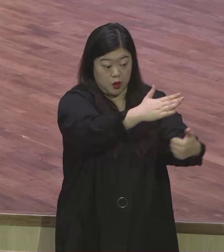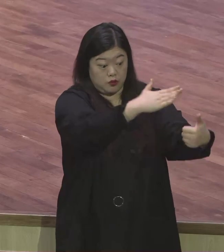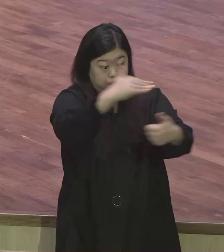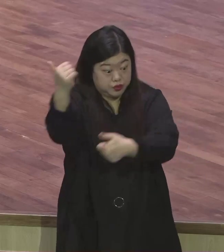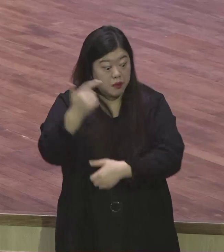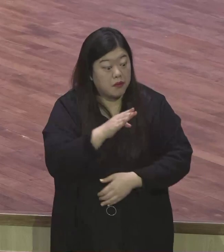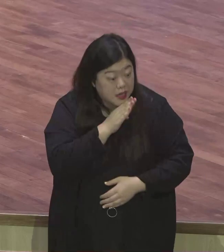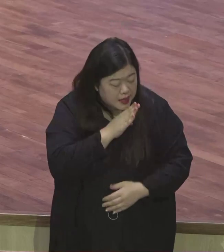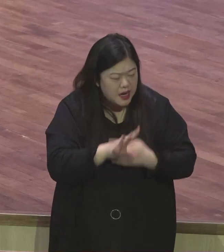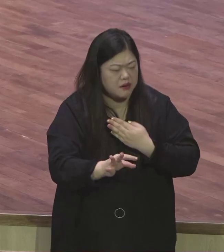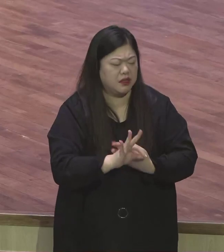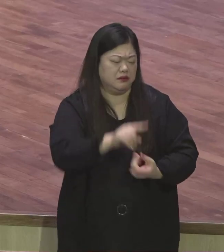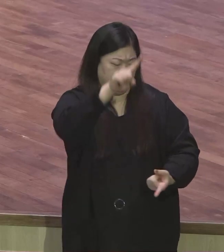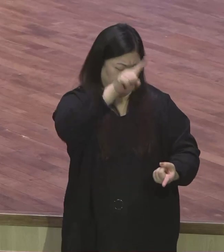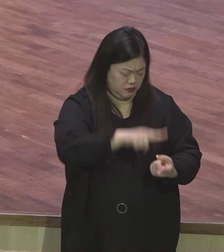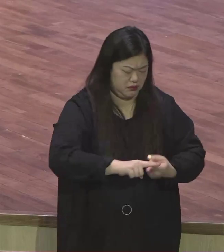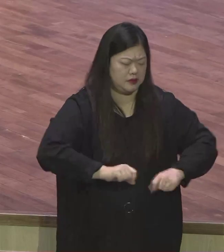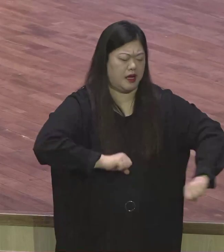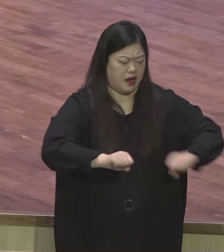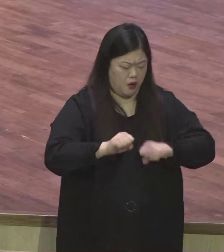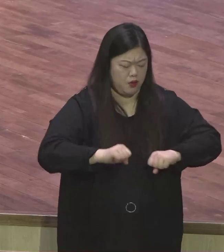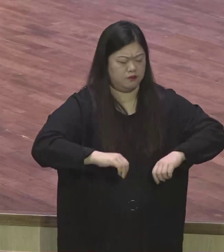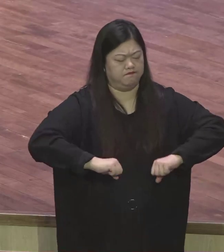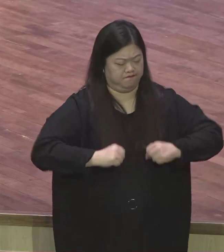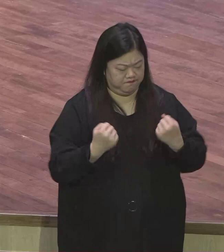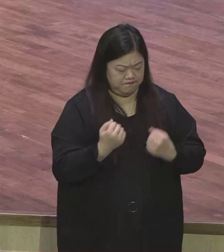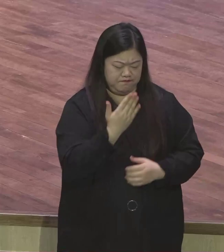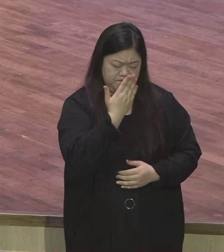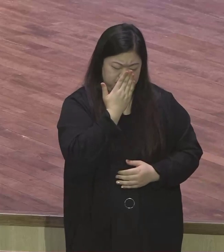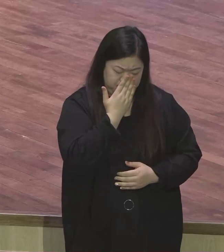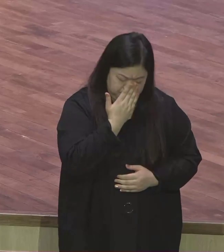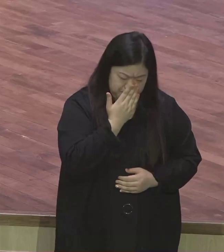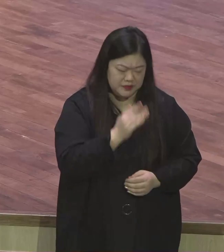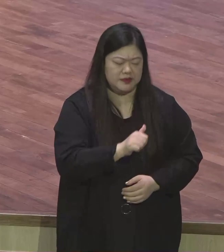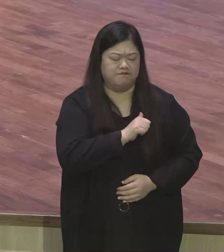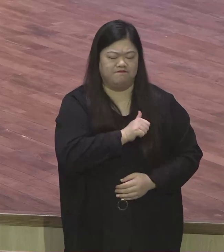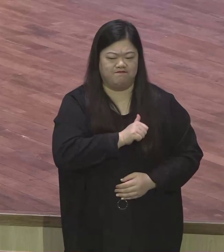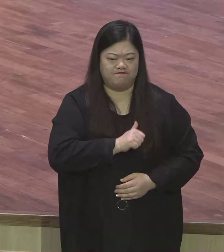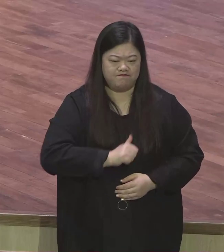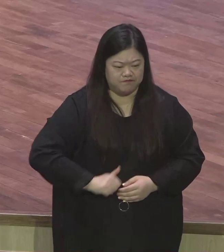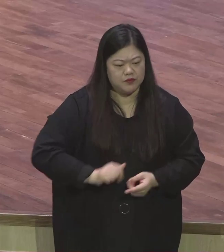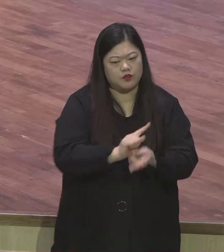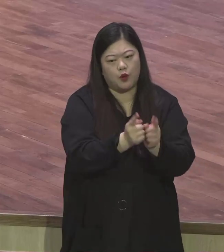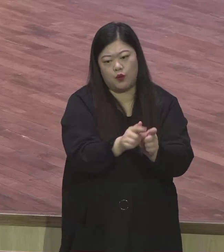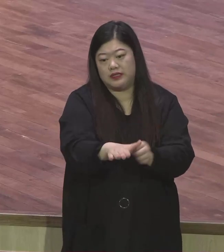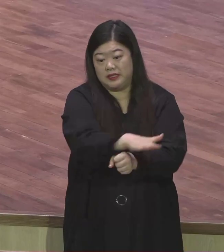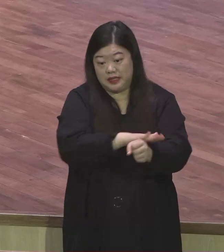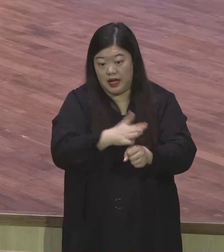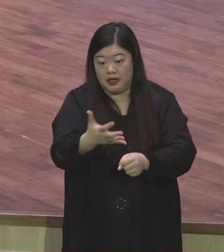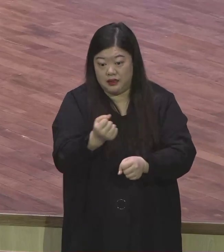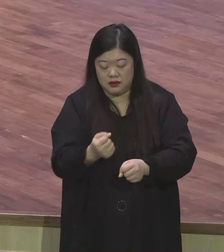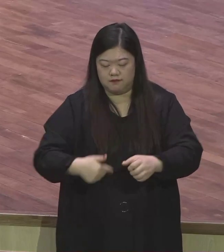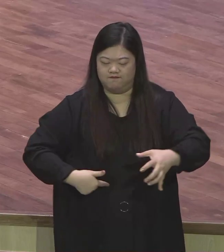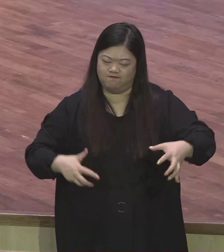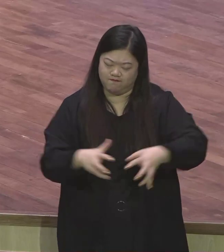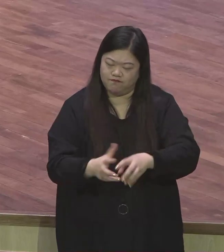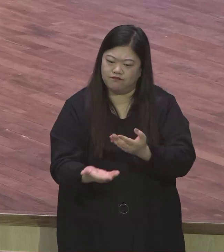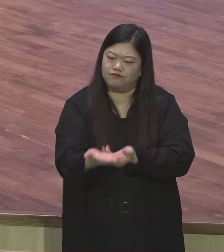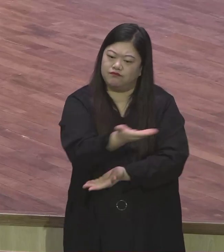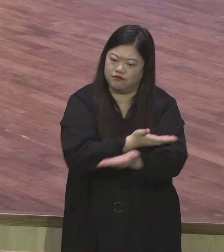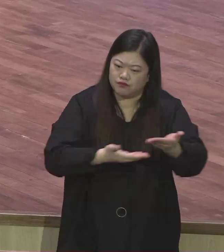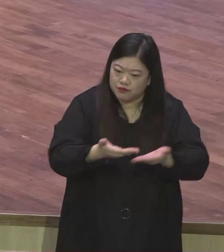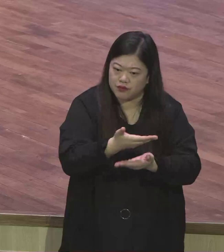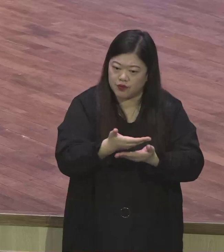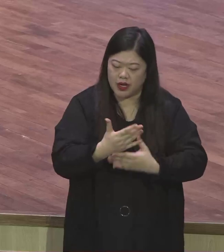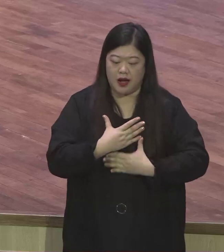행하여 모든 겸손과 온유로 하고 오래 참음으로 사랑 가운데서 서로 용납하고 평안에 매는